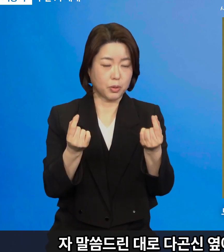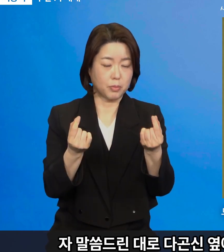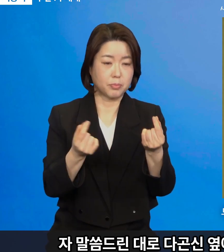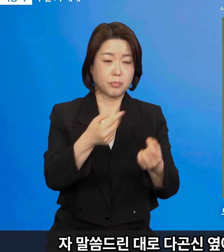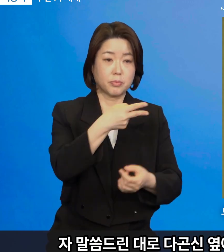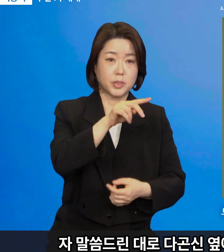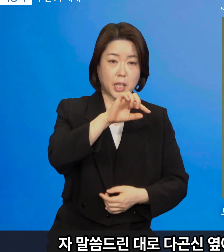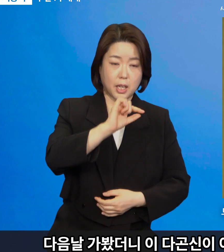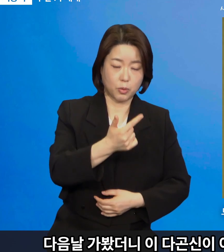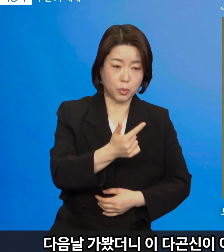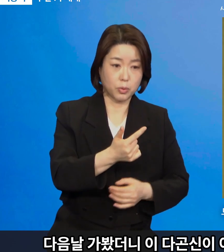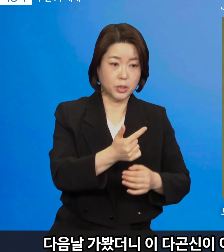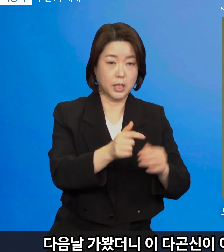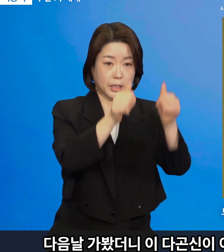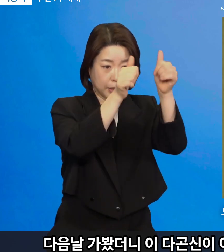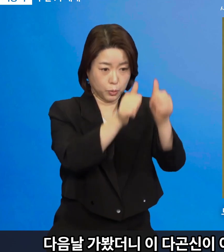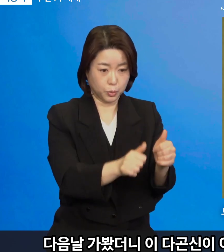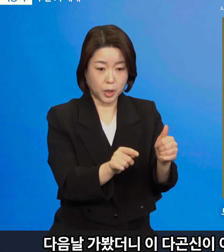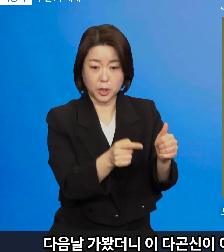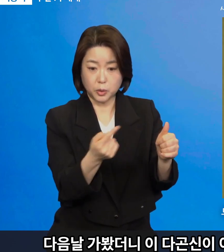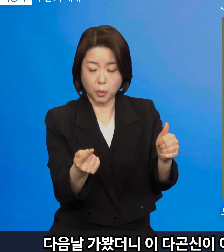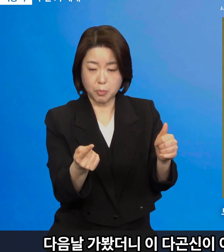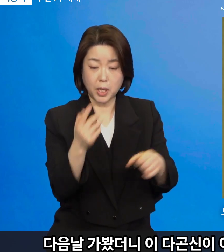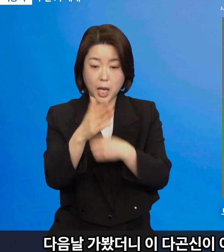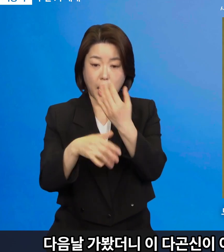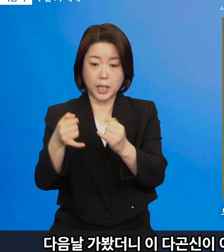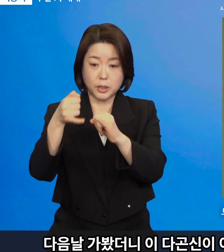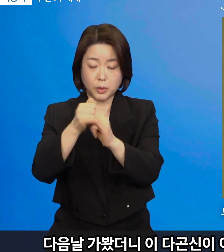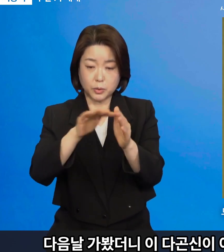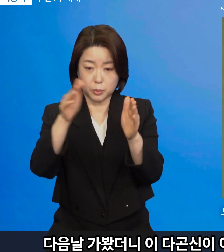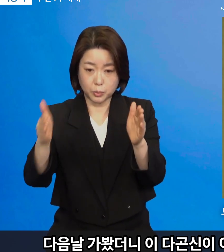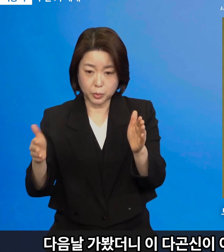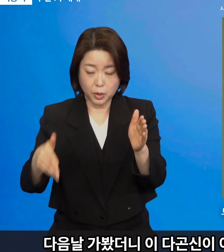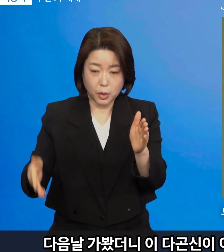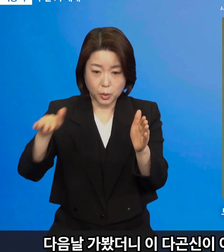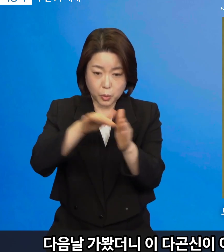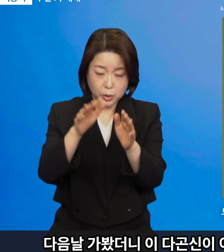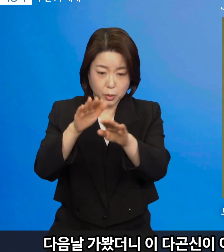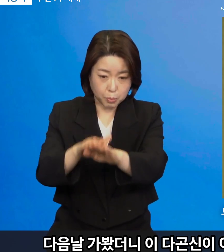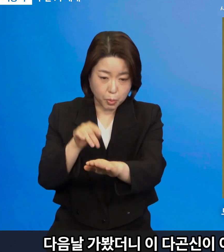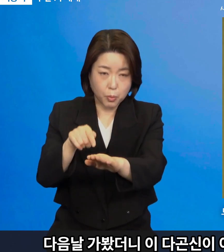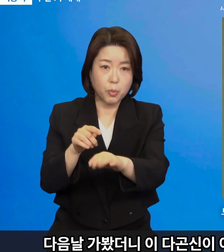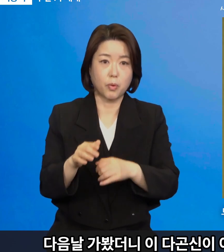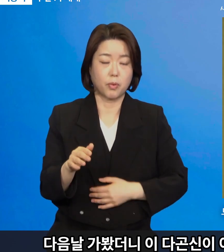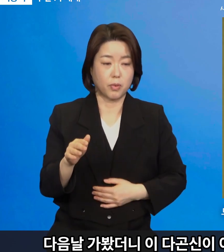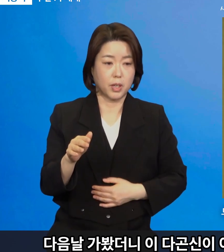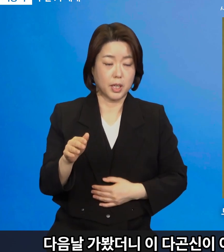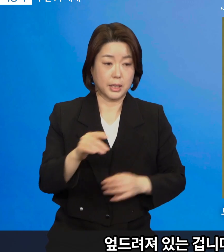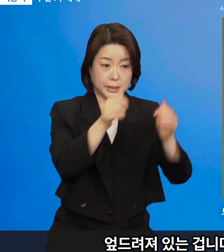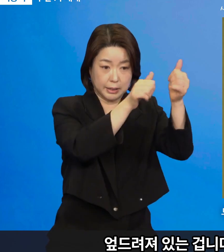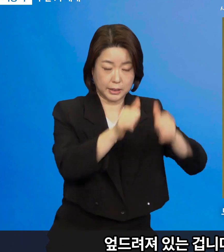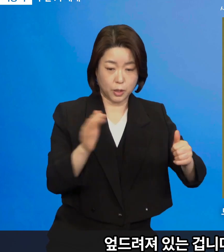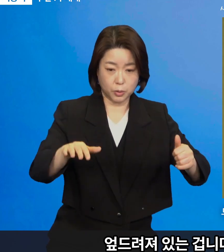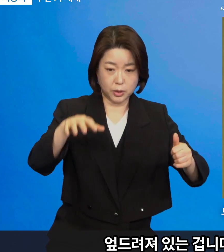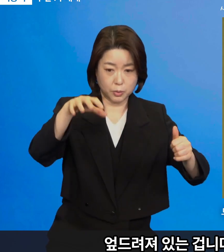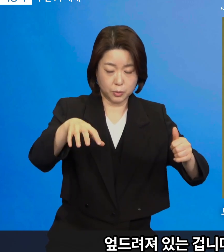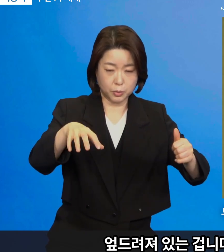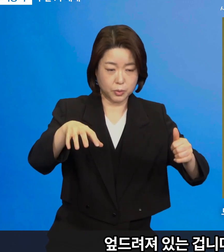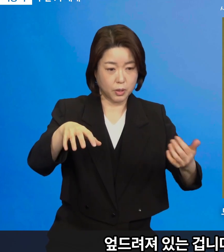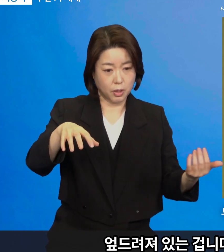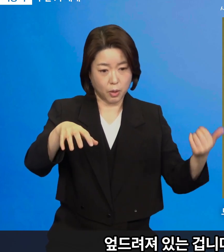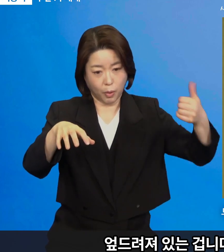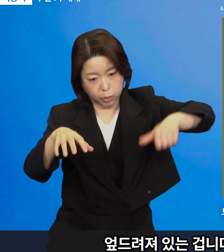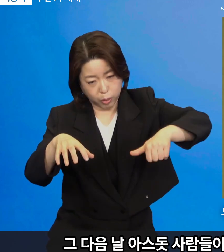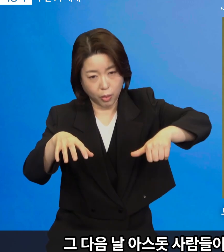옆에 여호와의 궤가 놓여졌는데 다음날 가봤더니 이 다곤신이 여호와의 궤 앞에 얼굴을 쳐박고 엎드려져 있는 겁니다. 자,